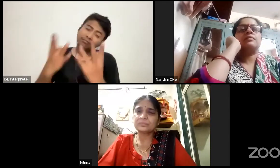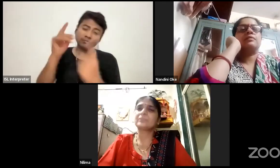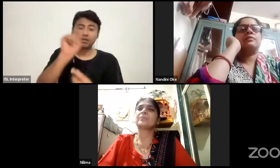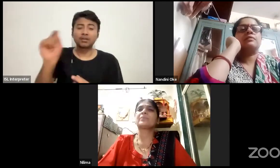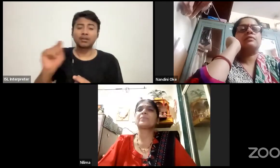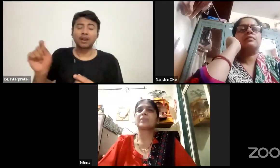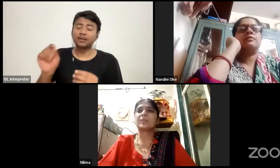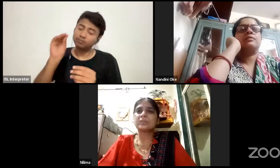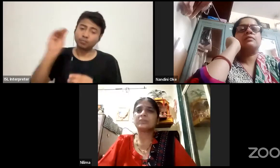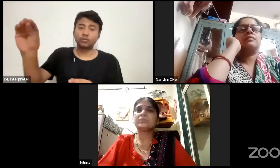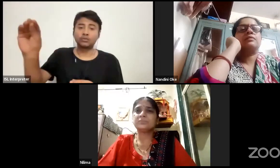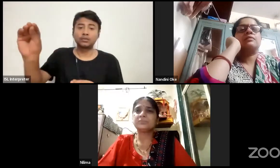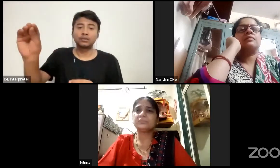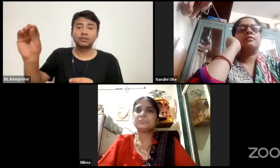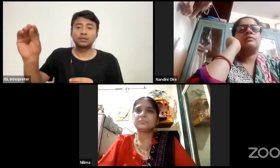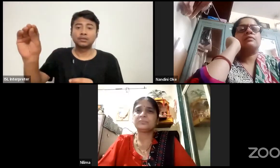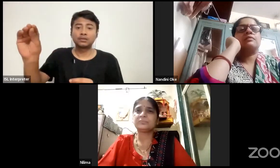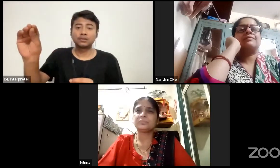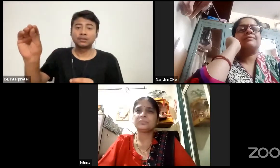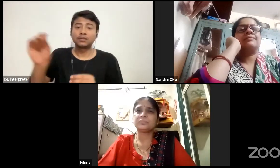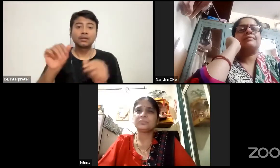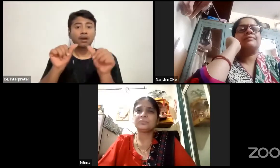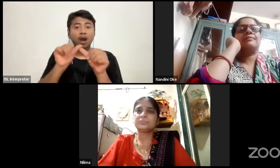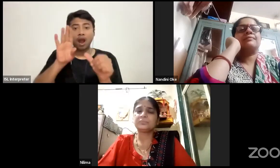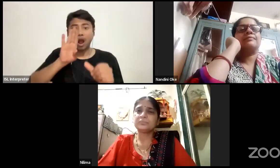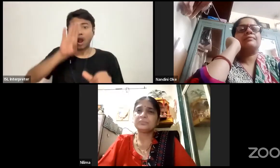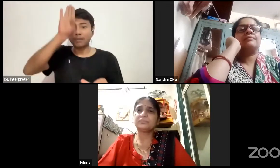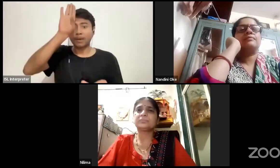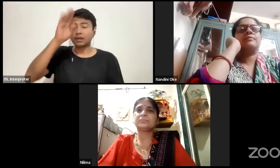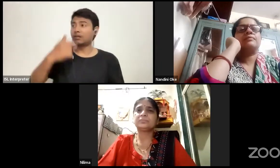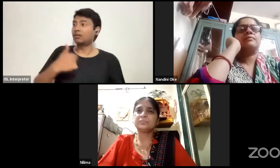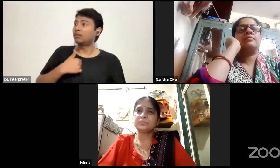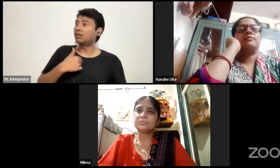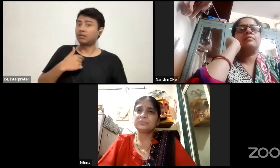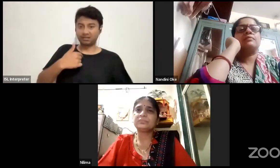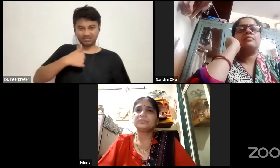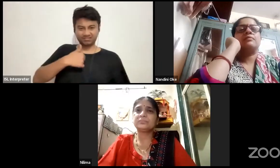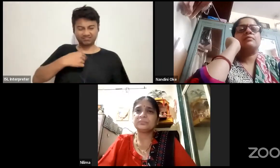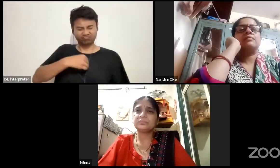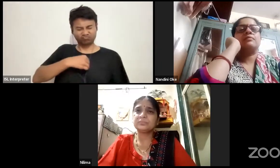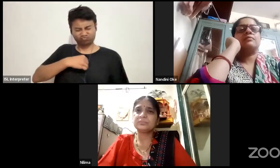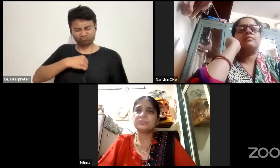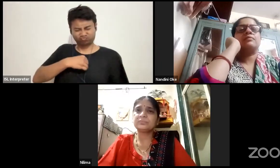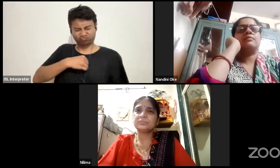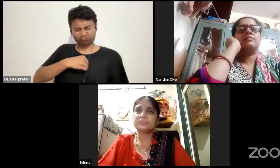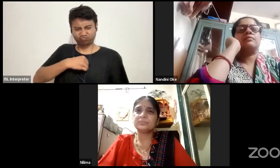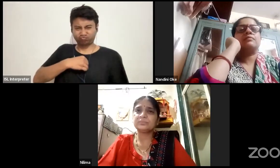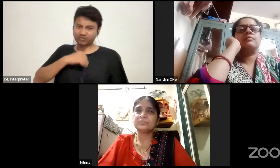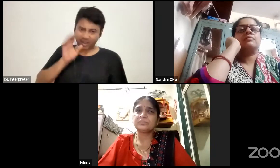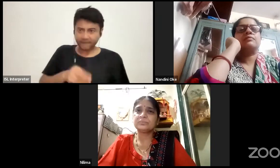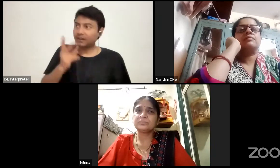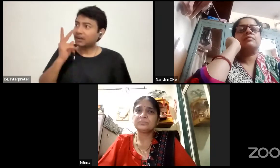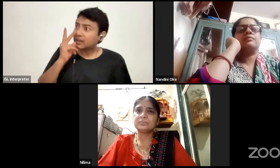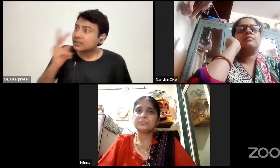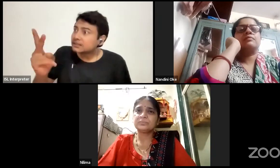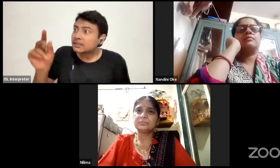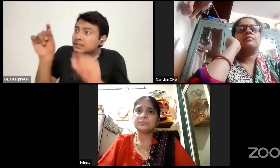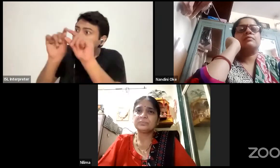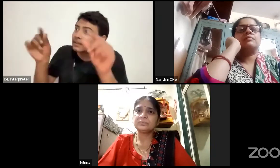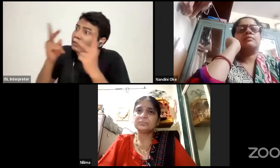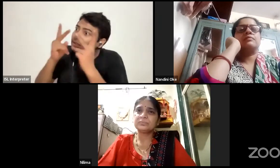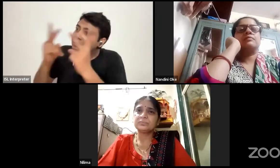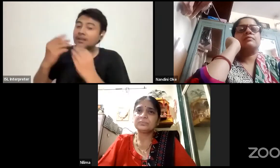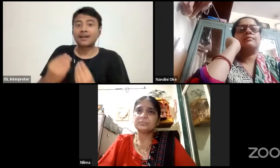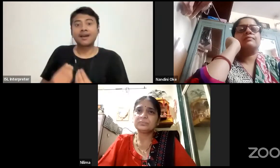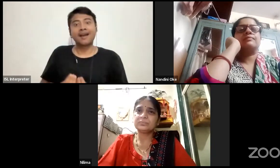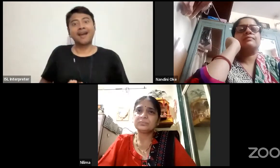अब ऐसी क्या बात लिखें कि जब उसको अगर कोई दुखी व्यक्ति पढ़े तो बड़ा खुश हो जाए उस बात को पढ़ के, और जब कोई सुखी व्यक्ति पढ़े तो उस बात को